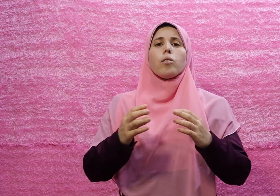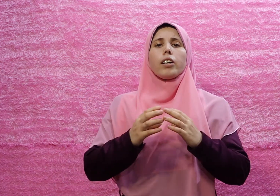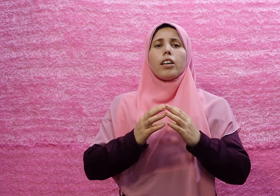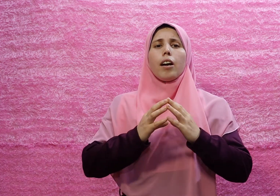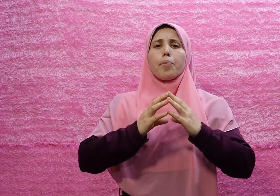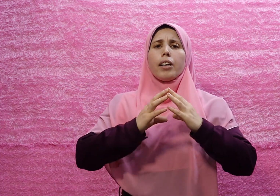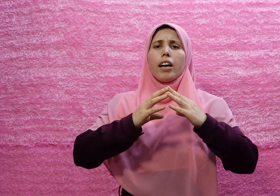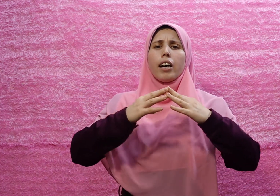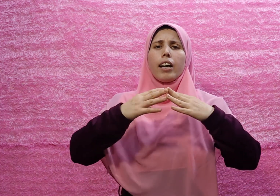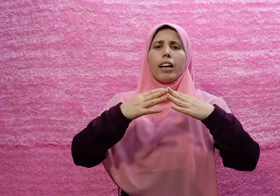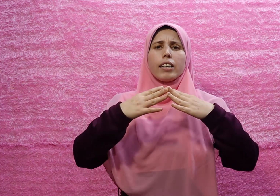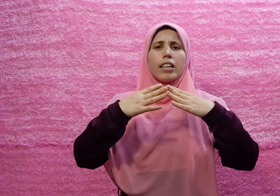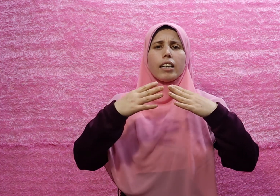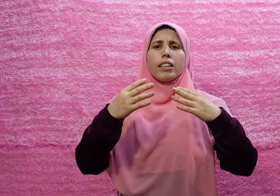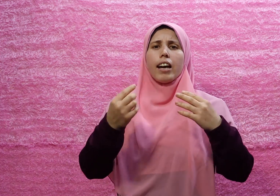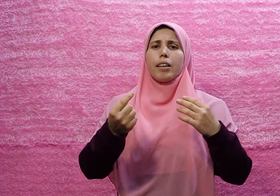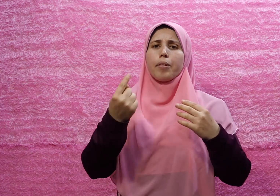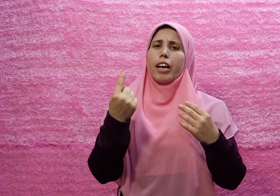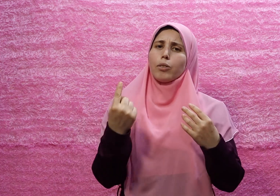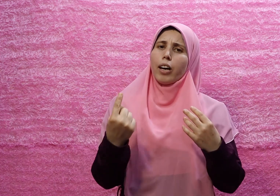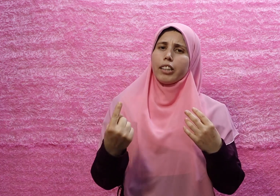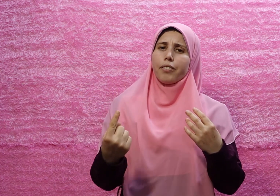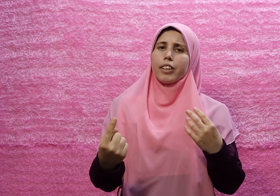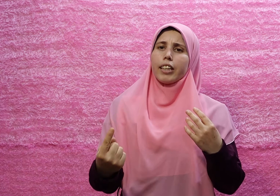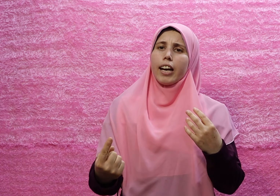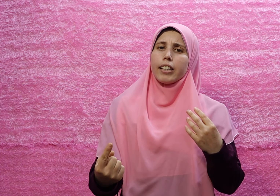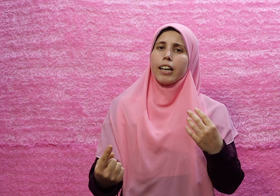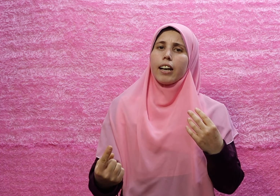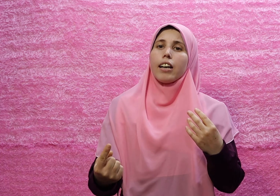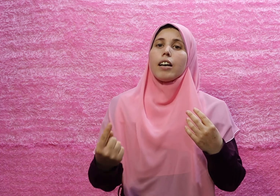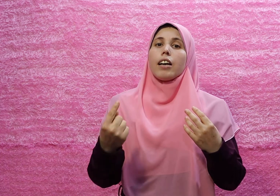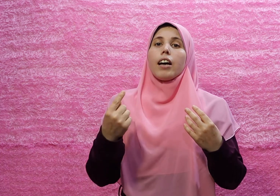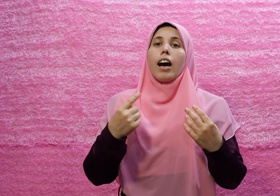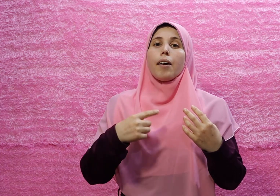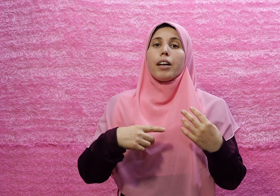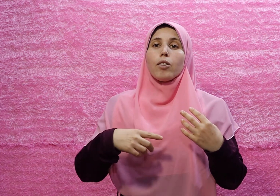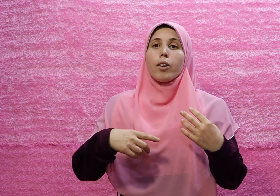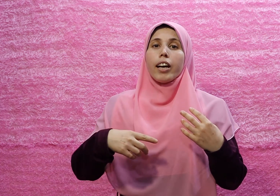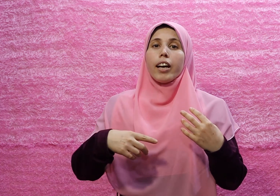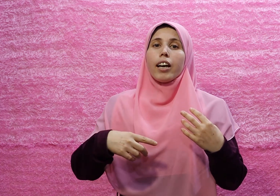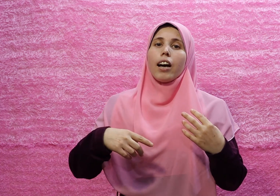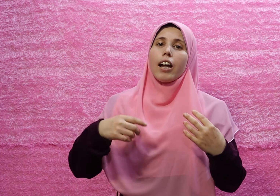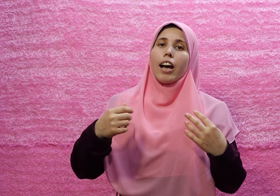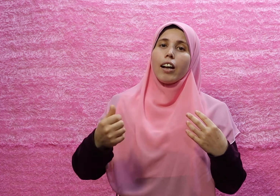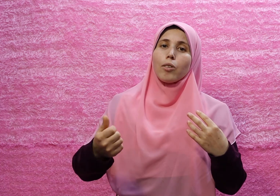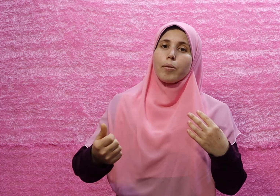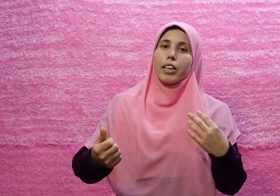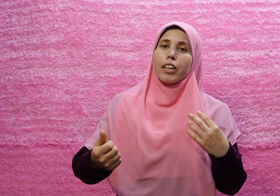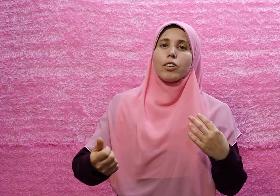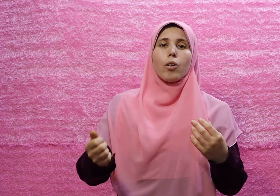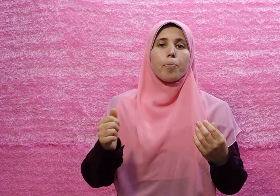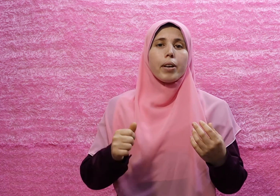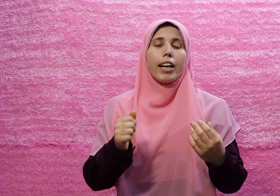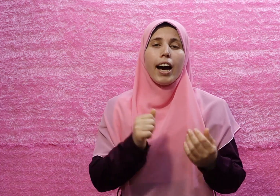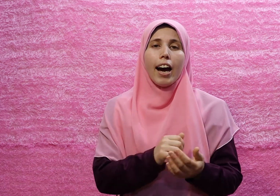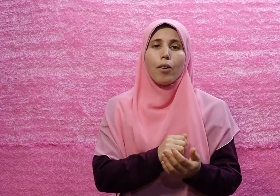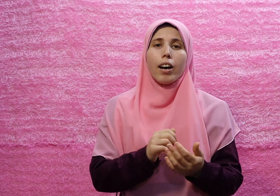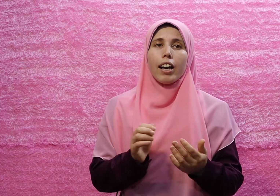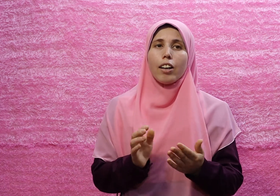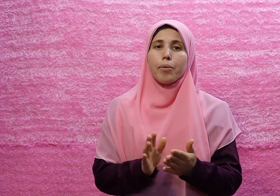وجي ربنا لقى سيدنا ادم قاعد وحيد في الجنه، عمل له ايه؟ خلق له مين؟ امنا حواء. خلق له مين